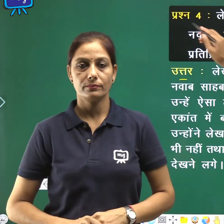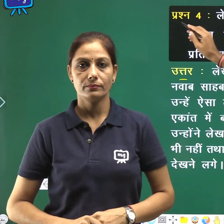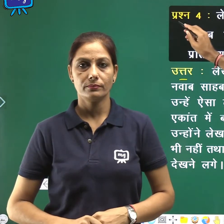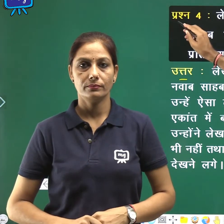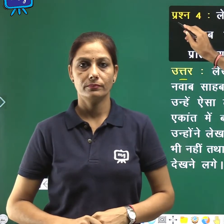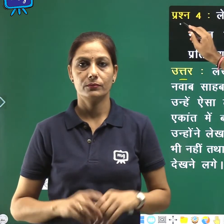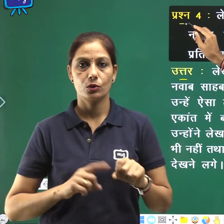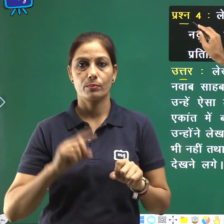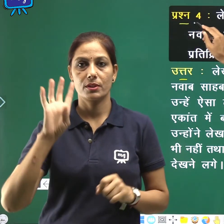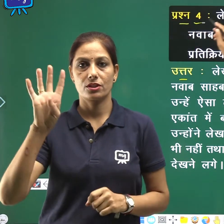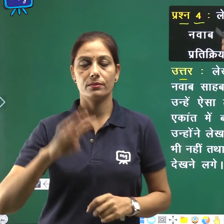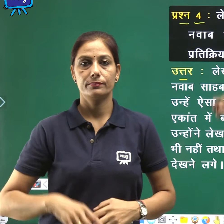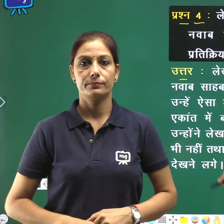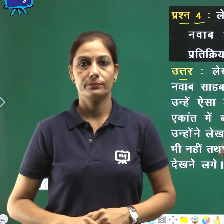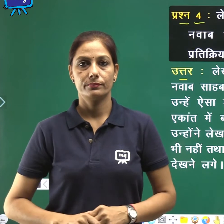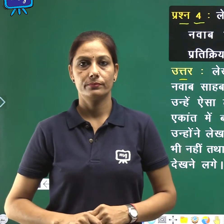प्रश्न 4,